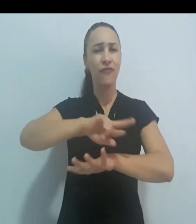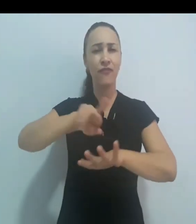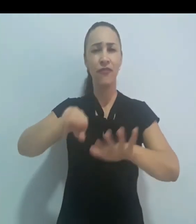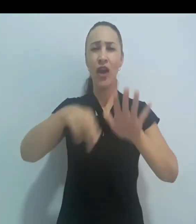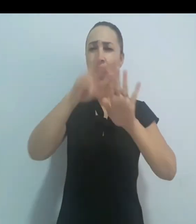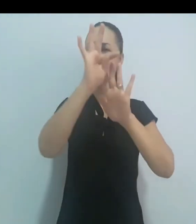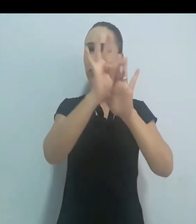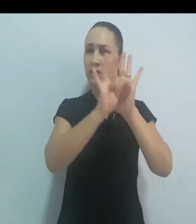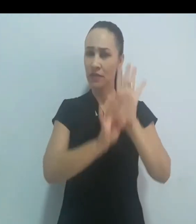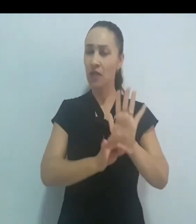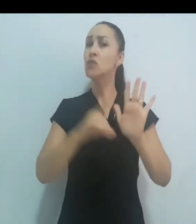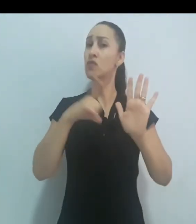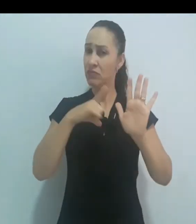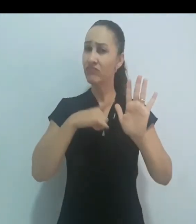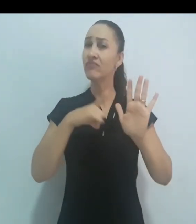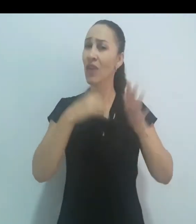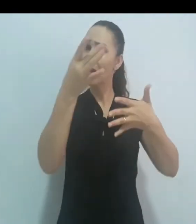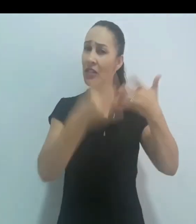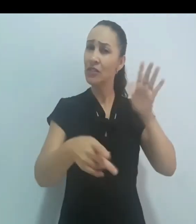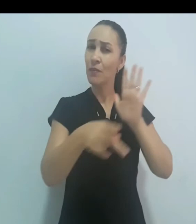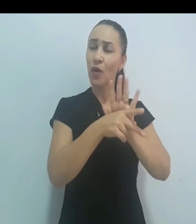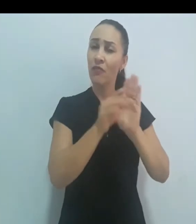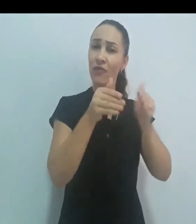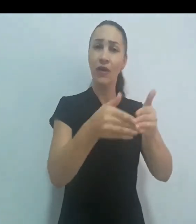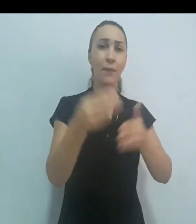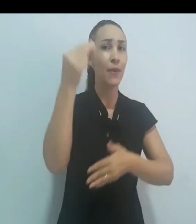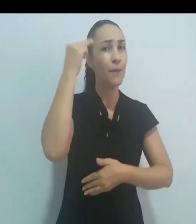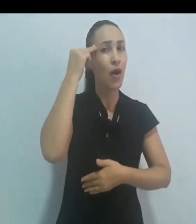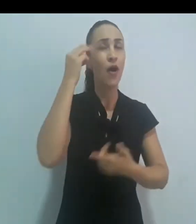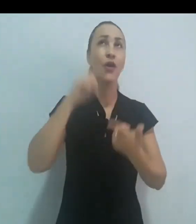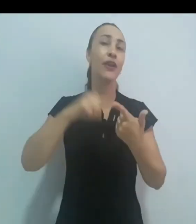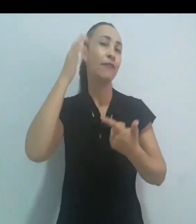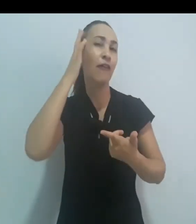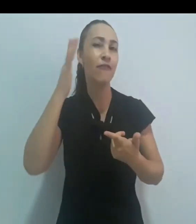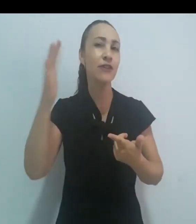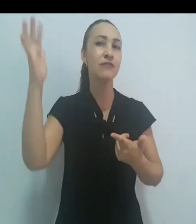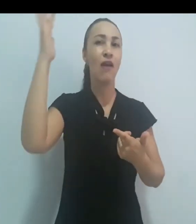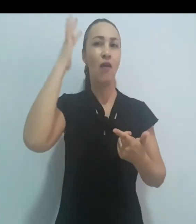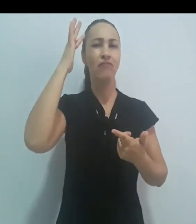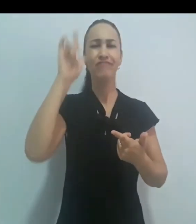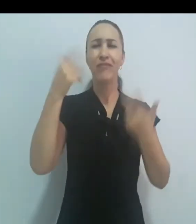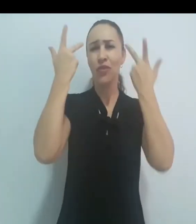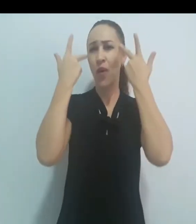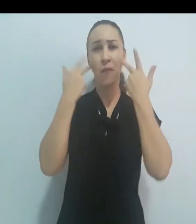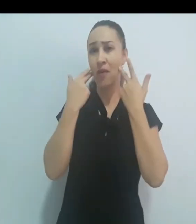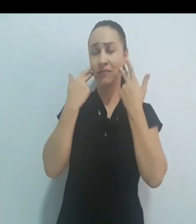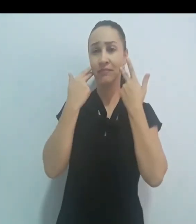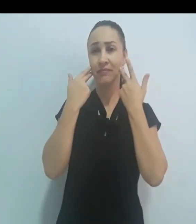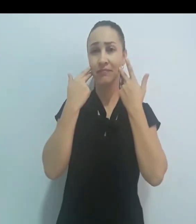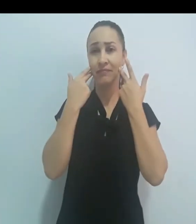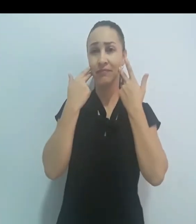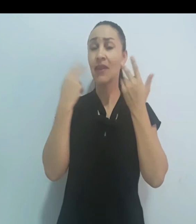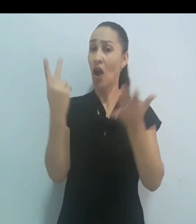muitos dos textos eles vão ter ali aspectos de memória, né, da autoficção, isso é muito